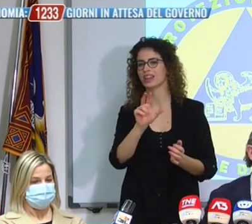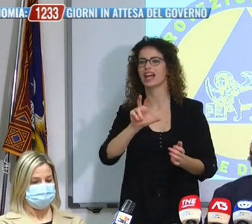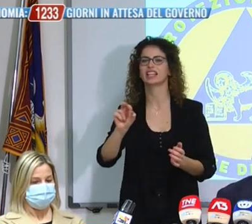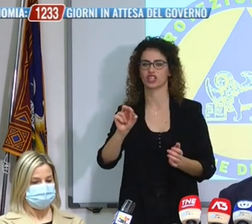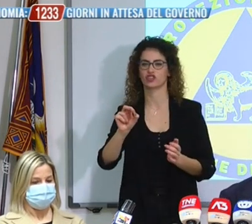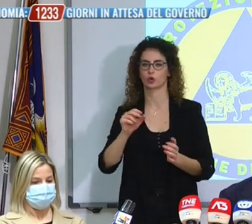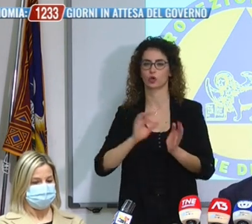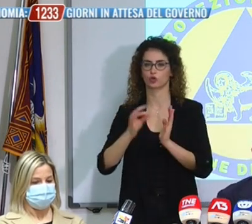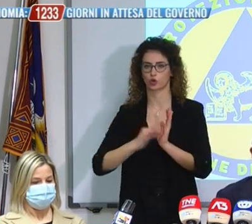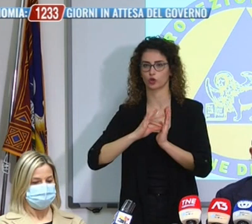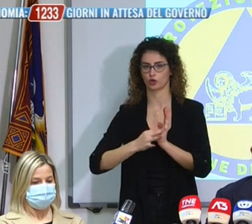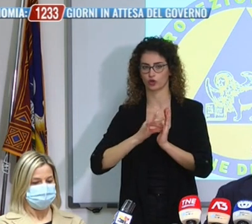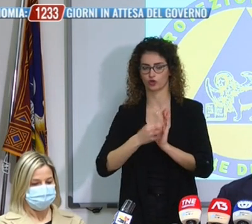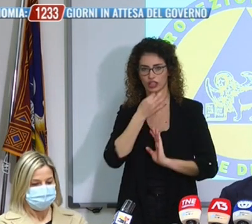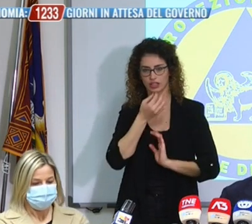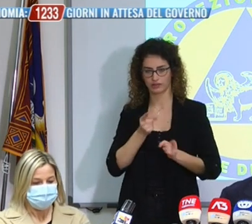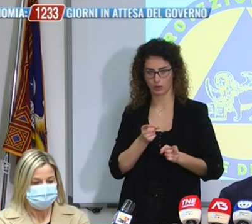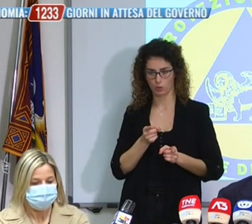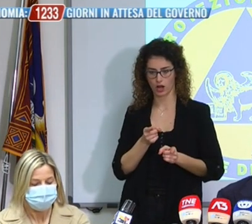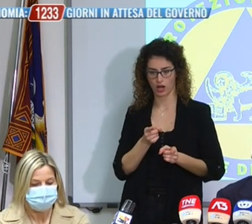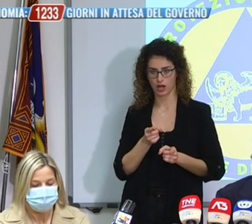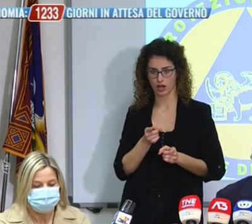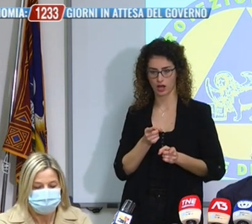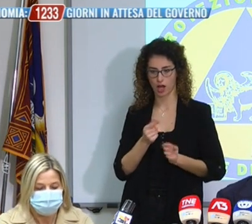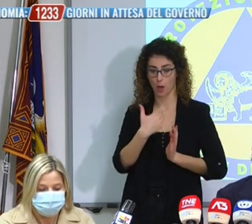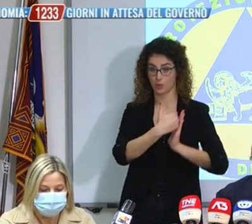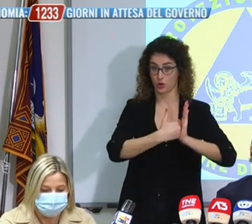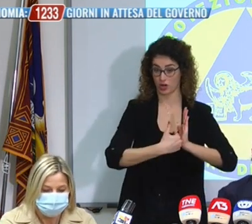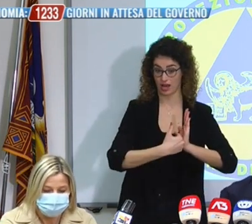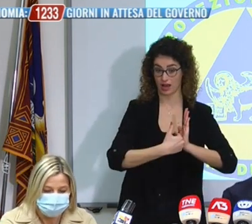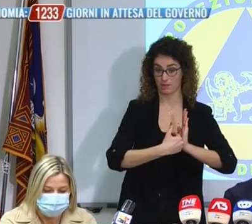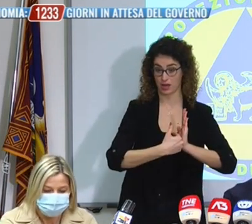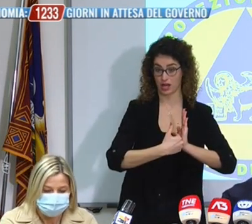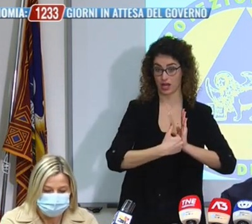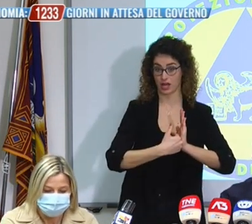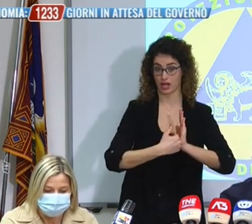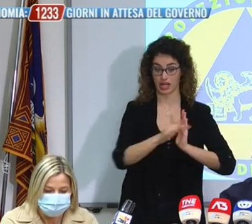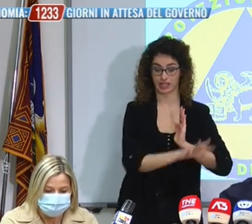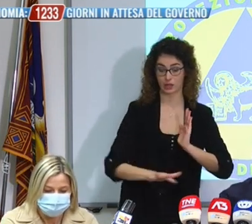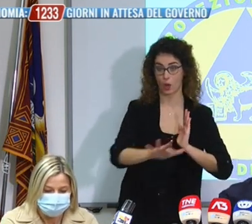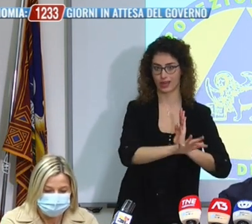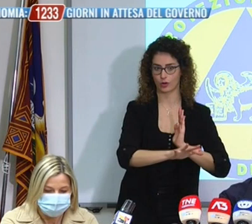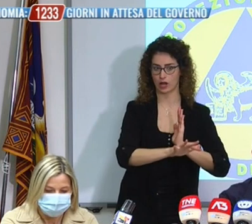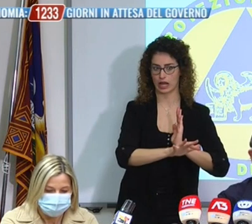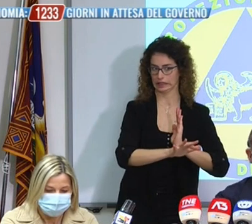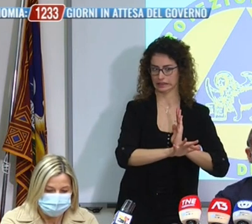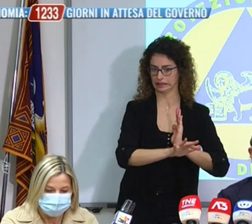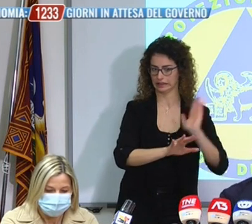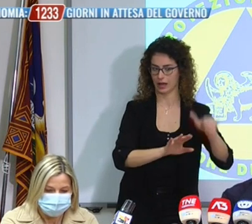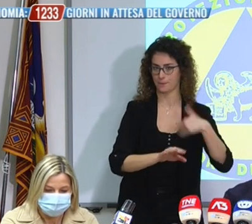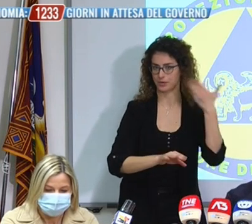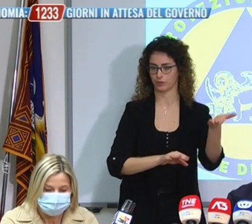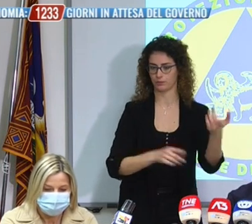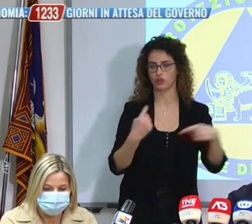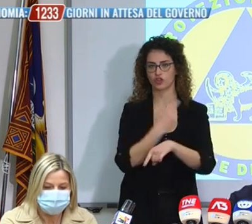vuol dire che eravamo, diciamo, in esubero con la nostra programmazione rispetto a quello che si doveva fare. Oggi noi